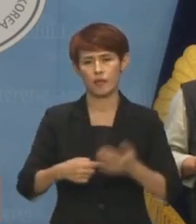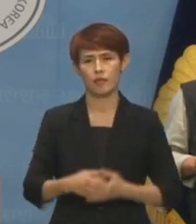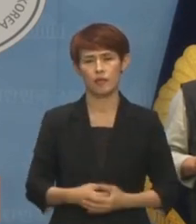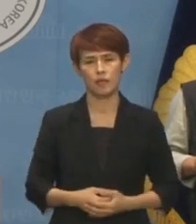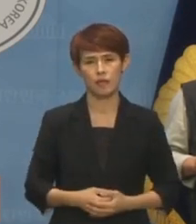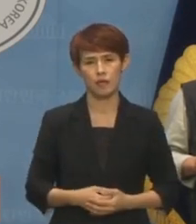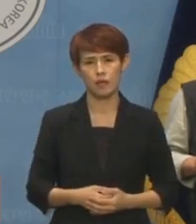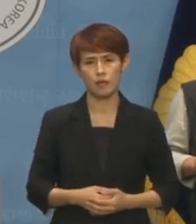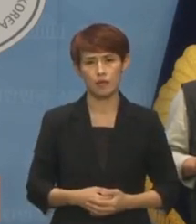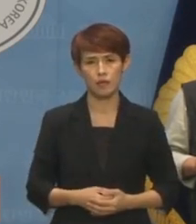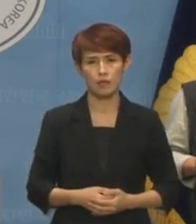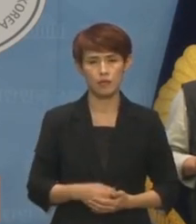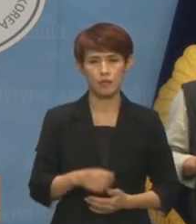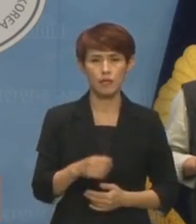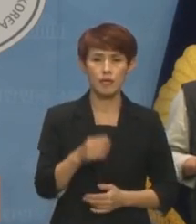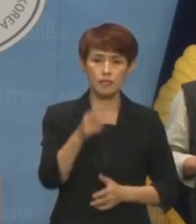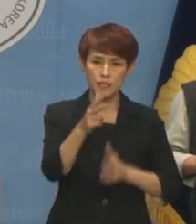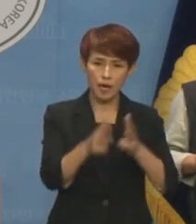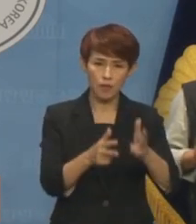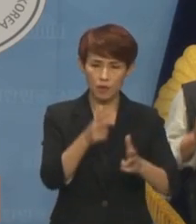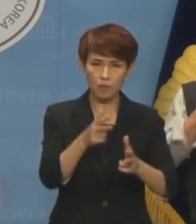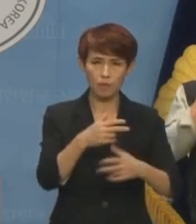오늘 시행되는 산업안전에 따른